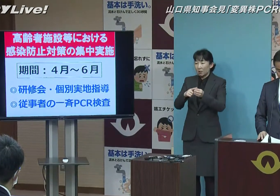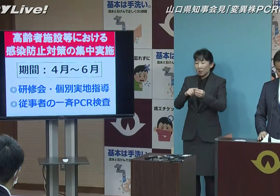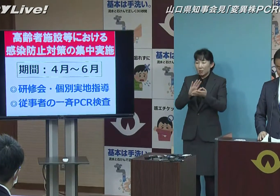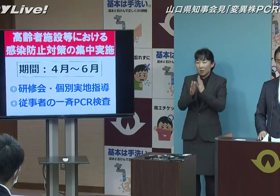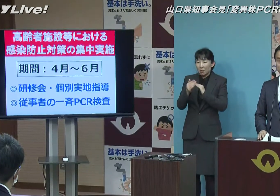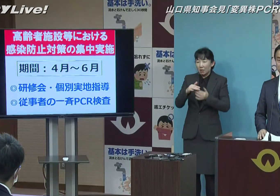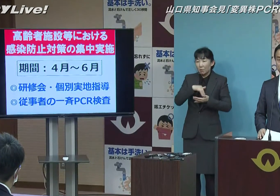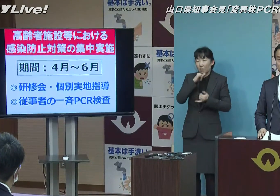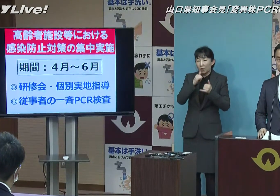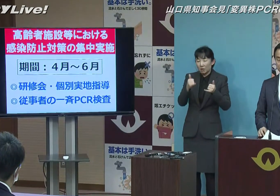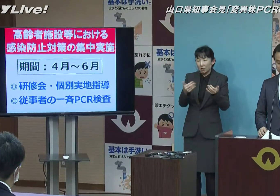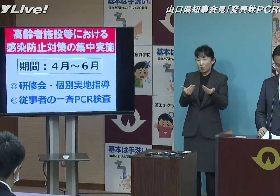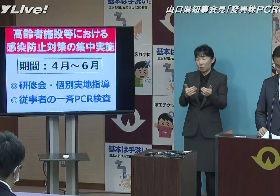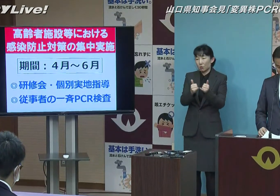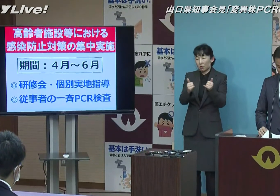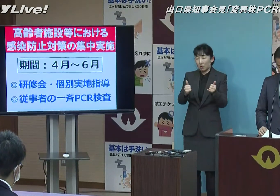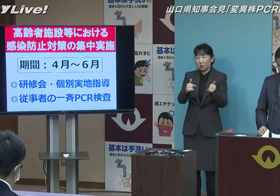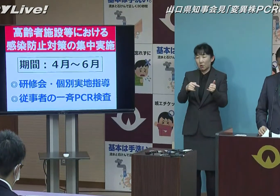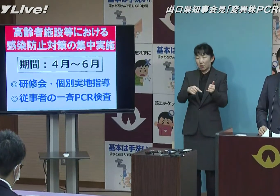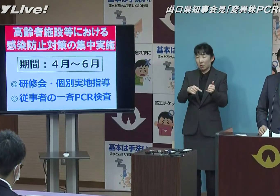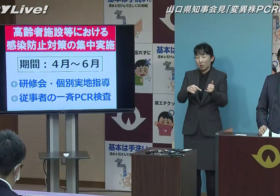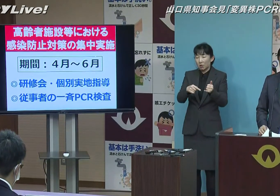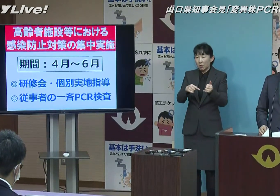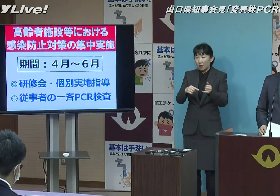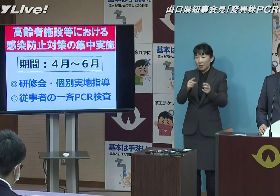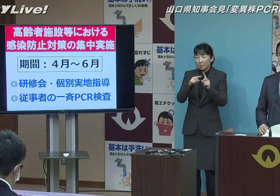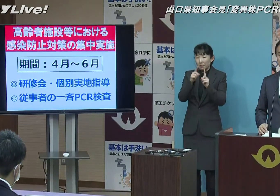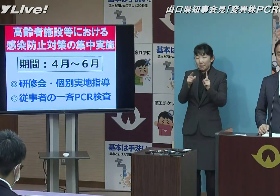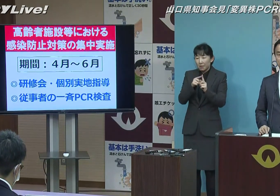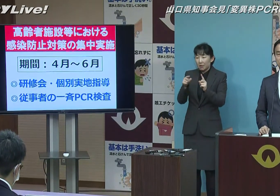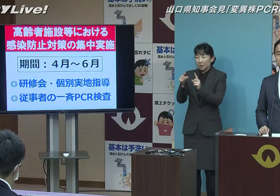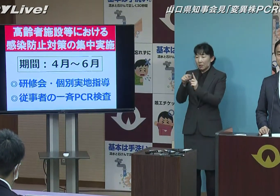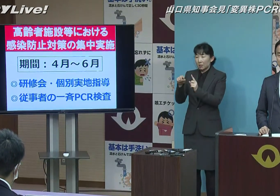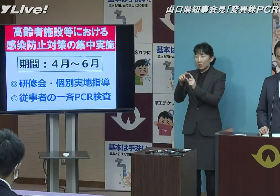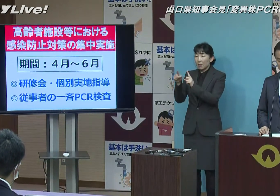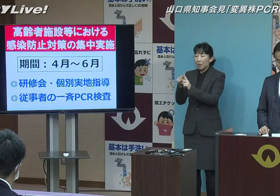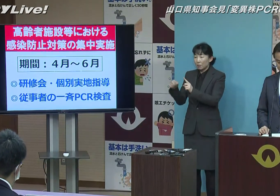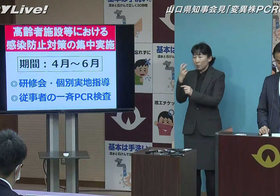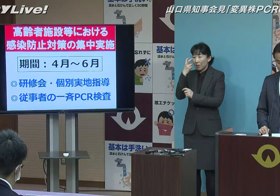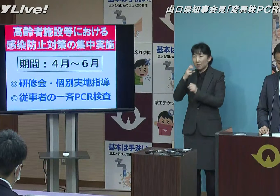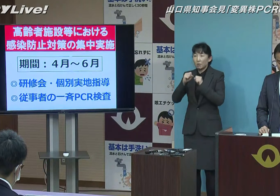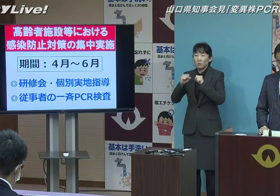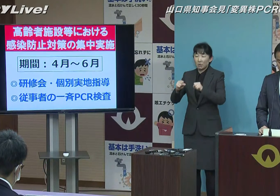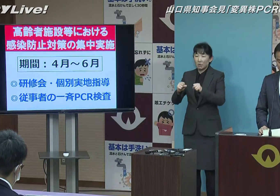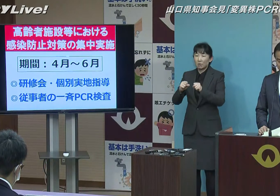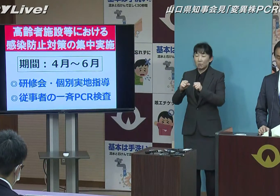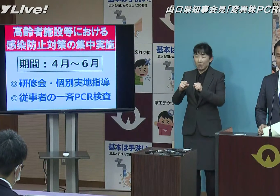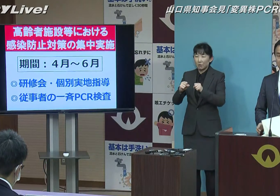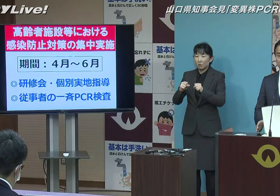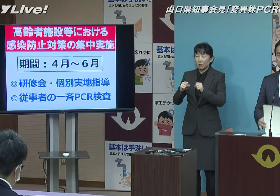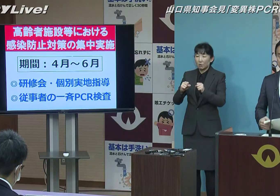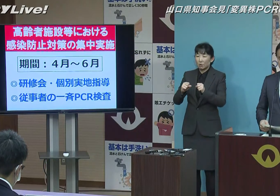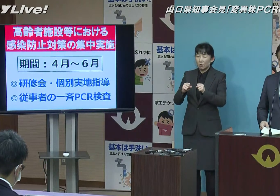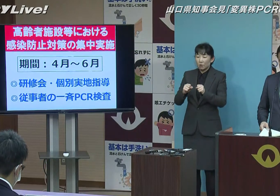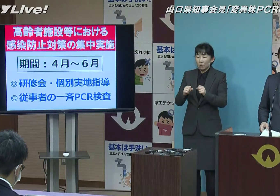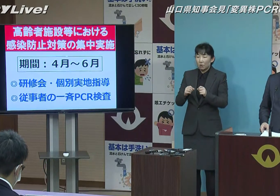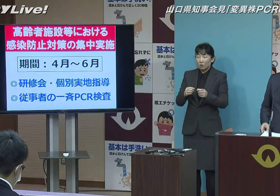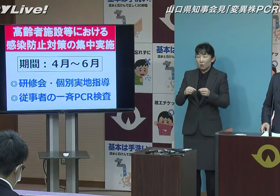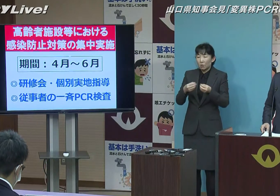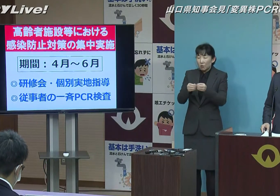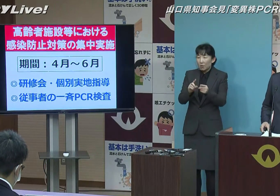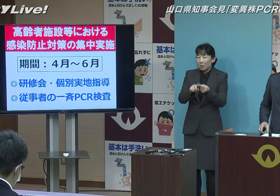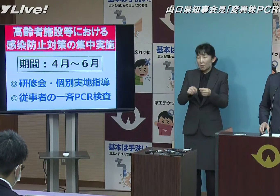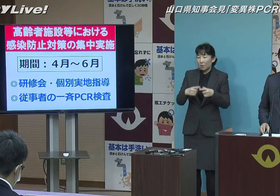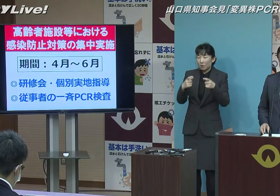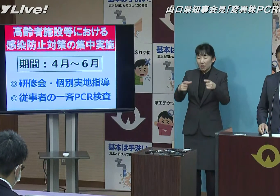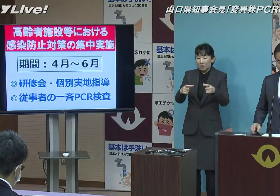の従事者を対象として PCR 等検査を実施することといたします。具体的にはクラスターが発生するな